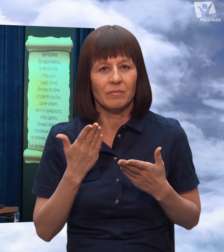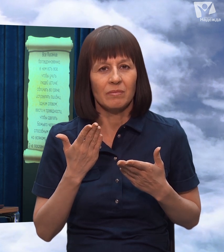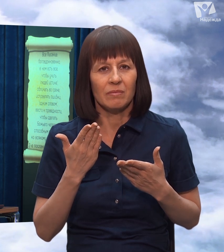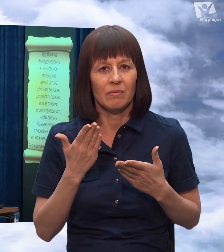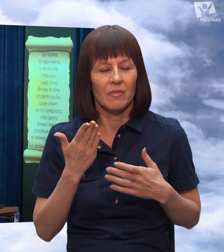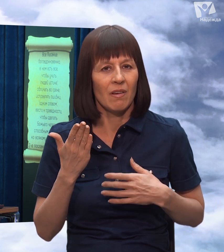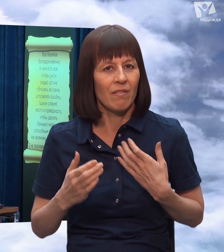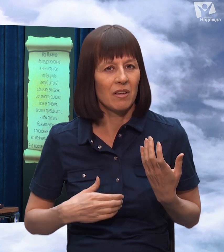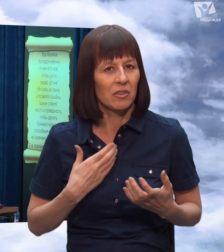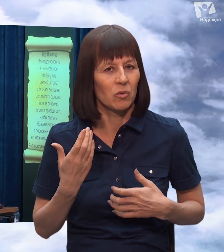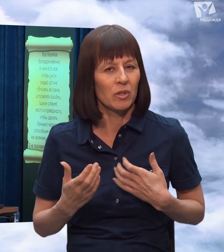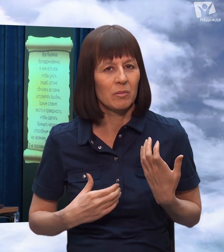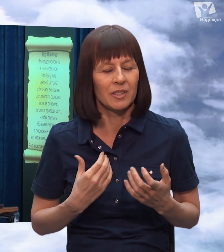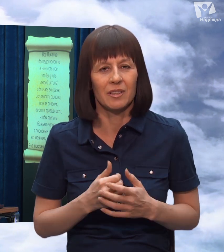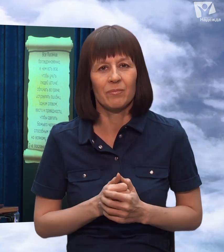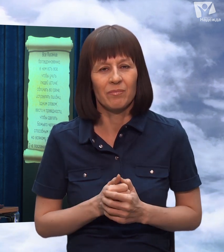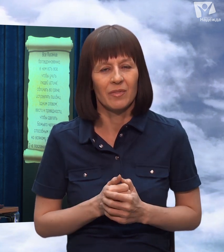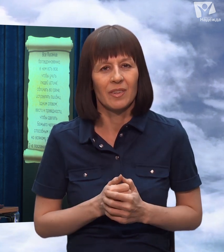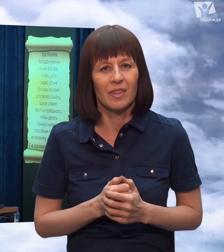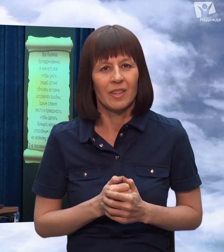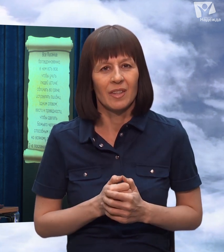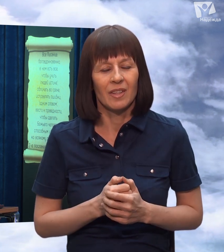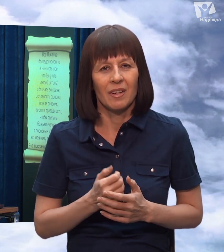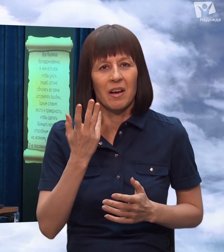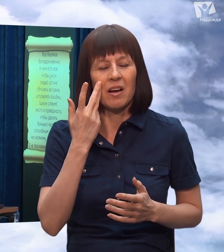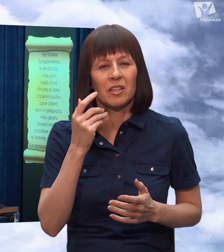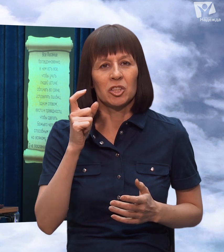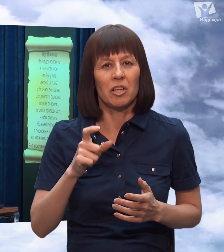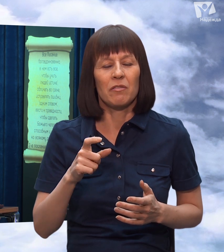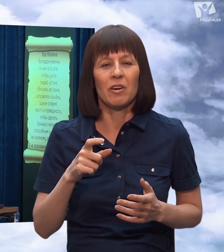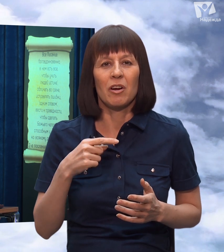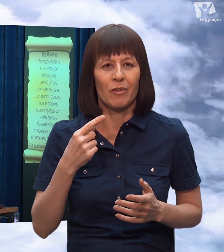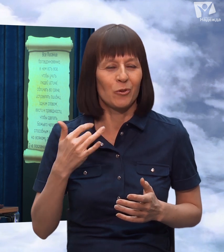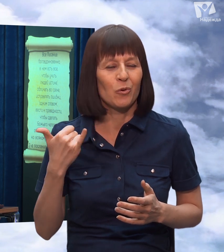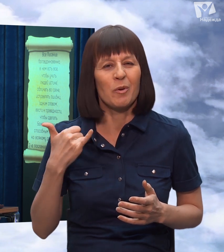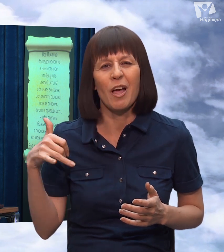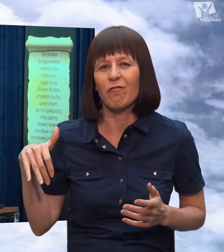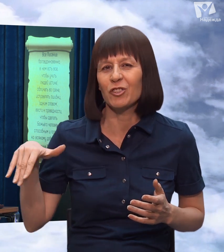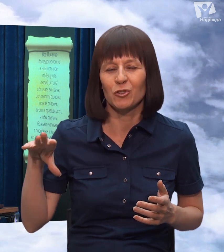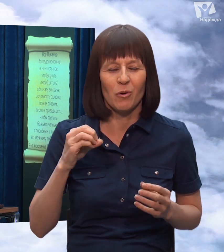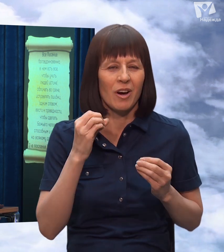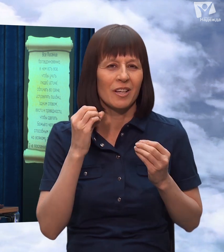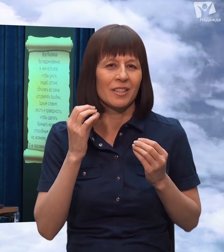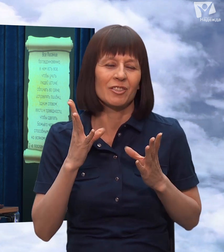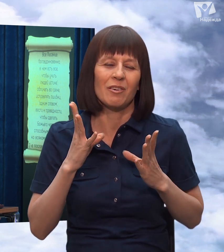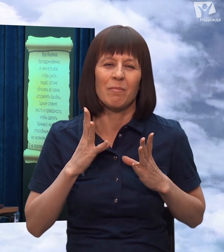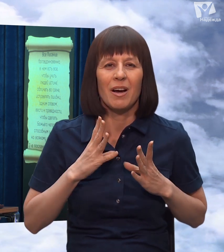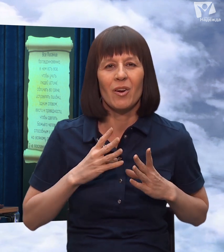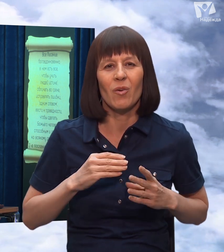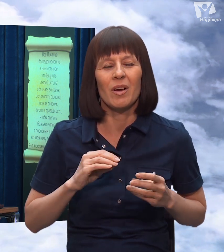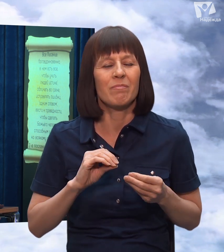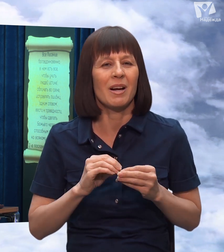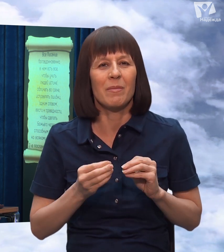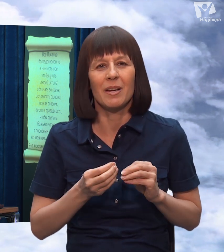скажешь ну вот теперь все хорошо вот здесь нужно сразу очнуться и быть внимательными потому что